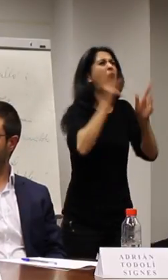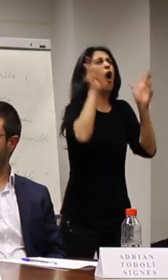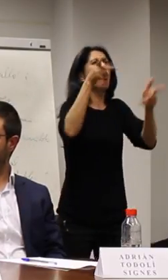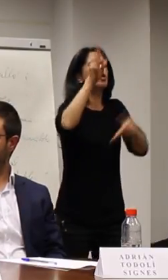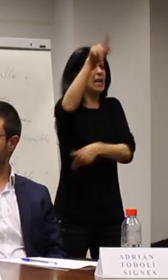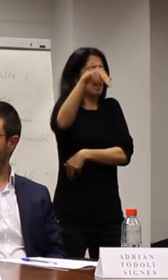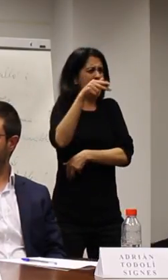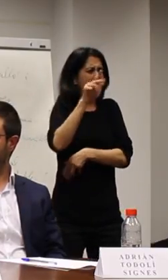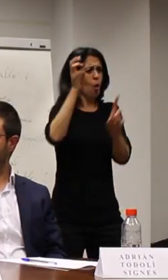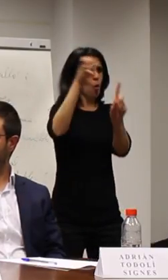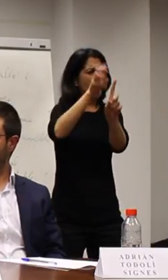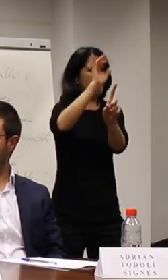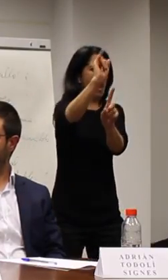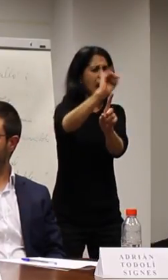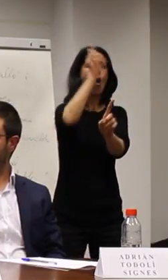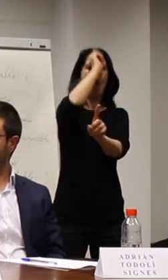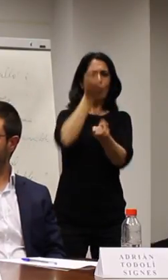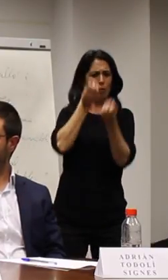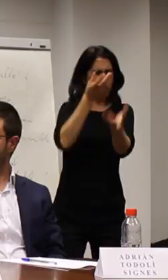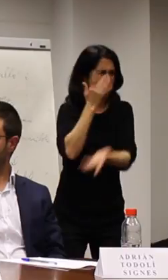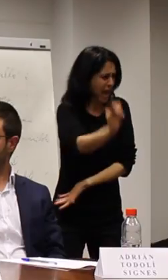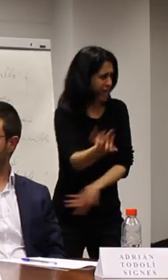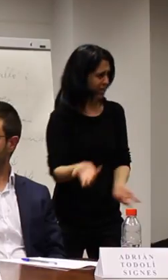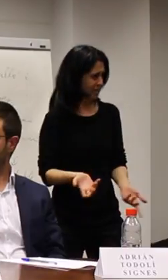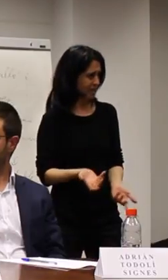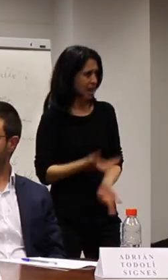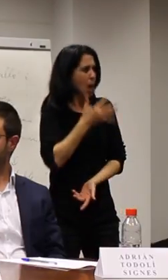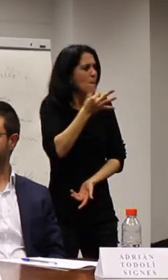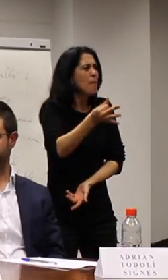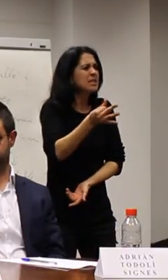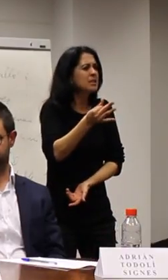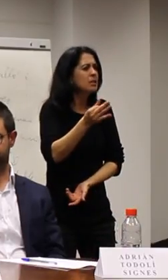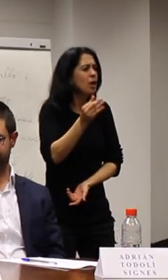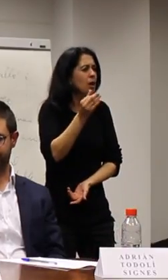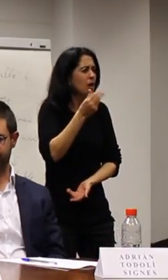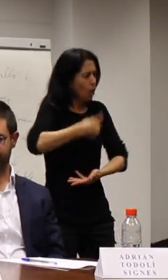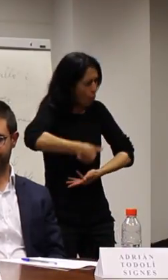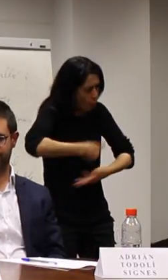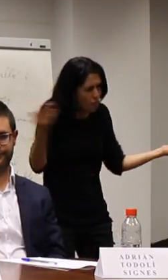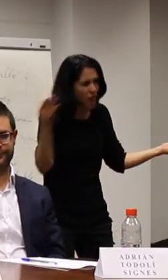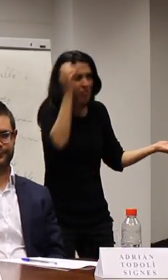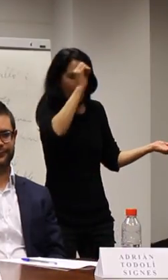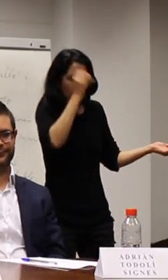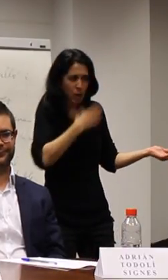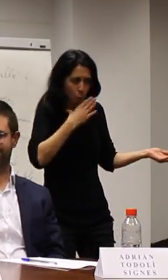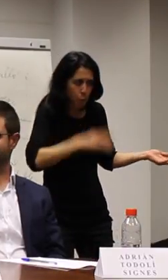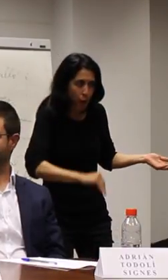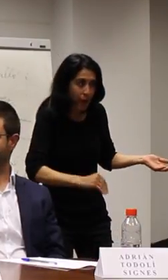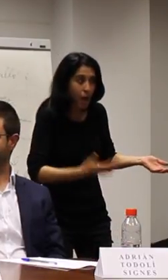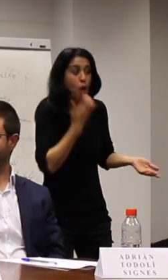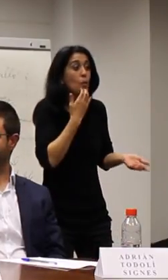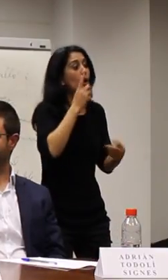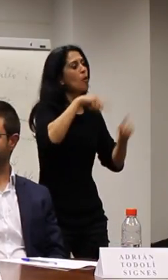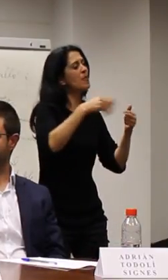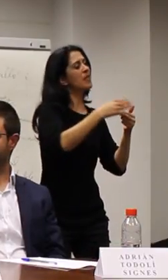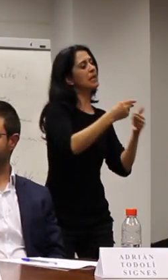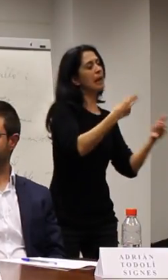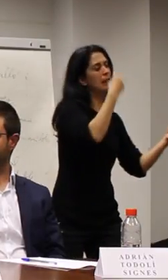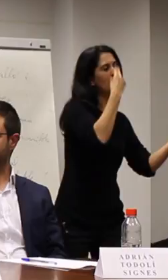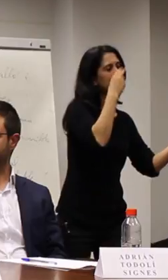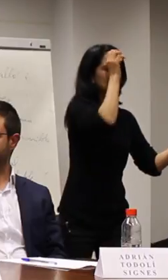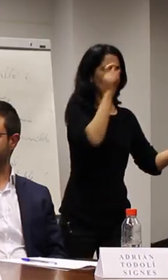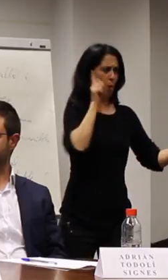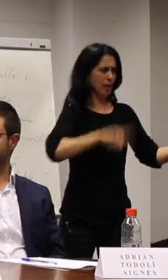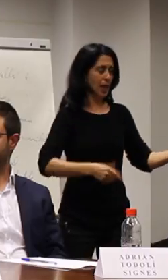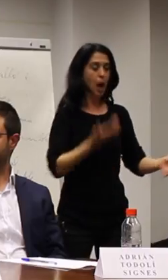todo el mundo opina. Y luego, ¿cómo te puedes fiar de lo que opinen allí? Yo puedo poner falsas opiniones para favorecer al cliente que me interese. Y